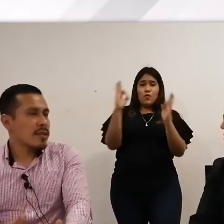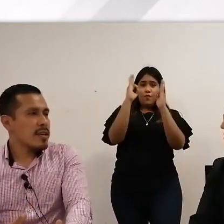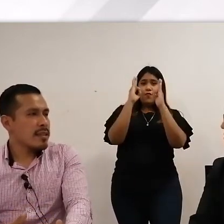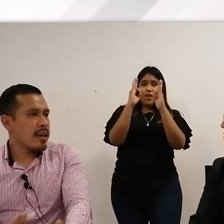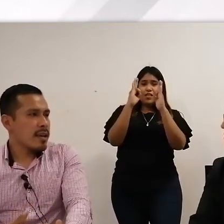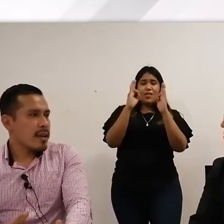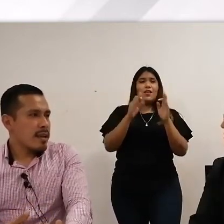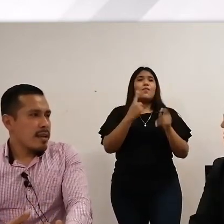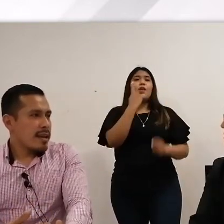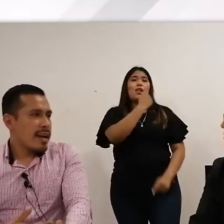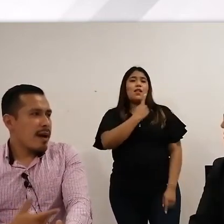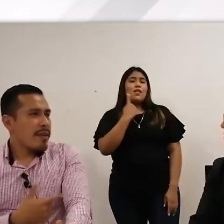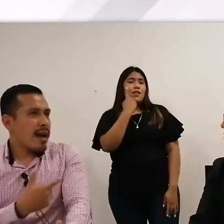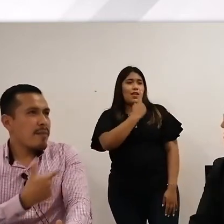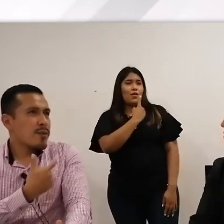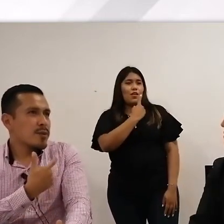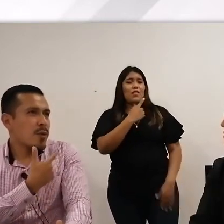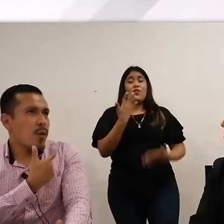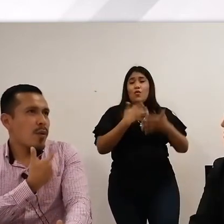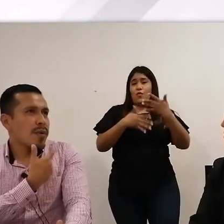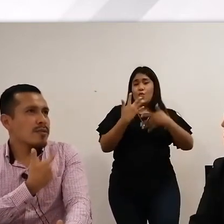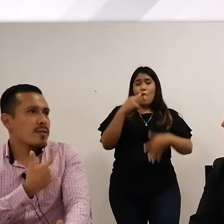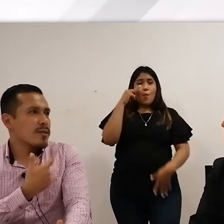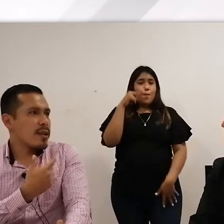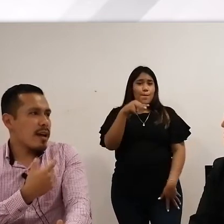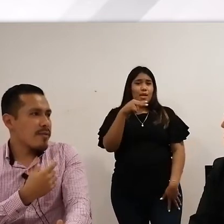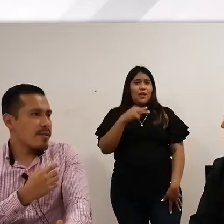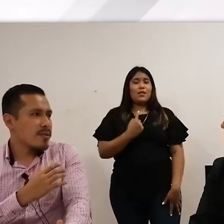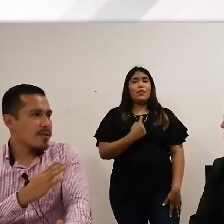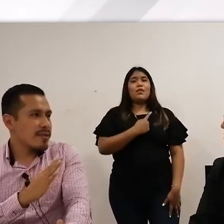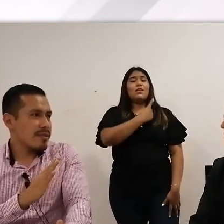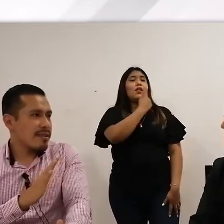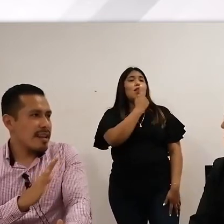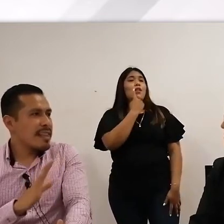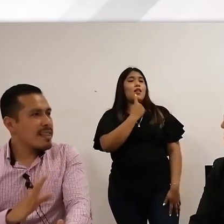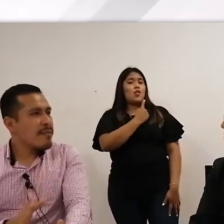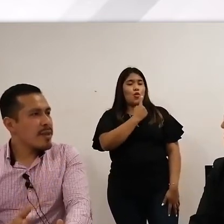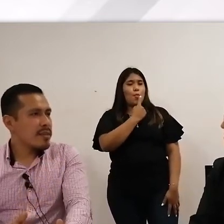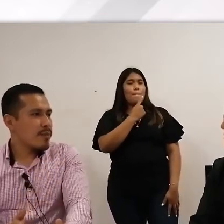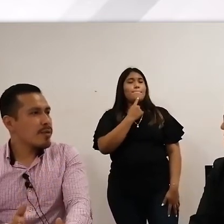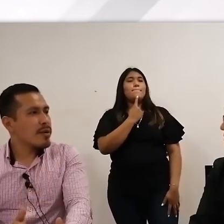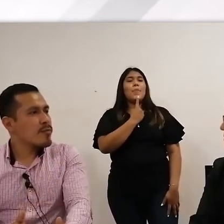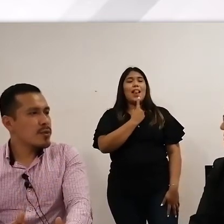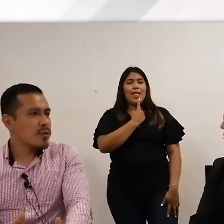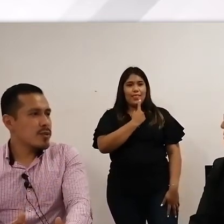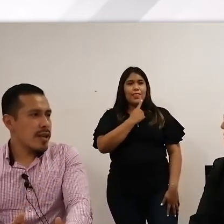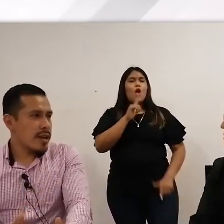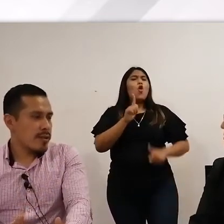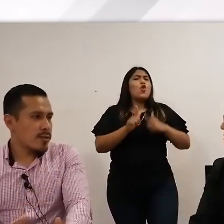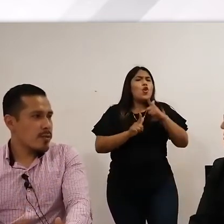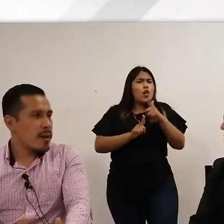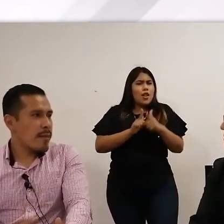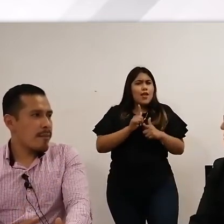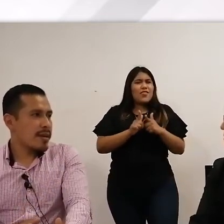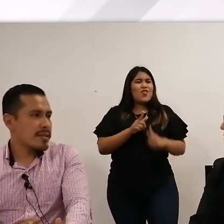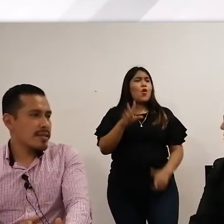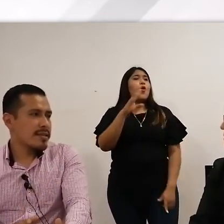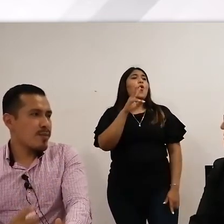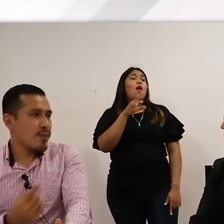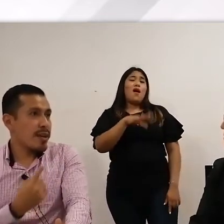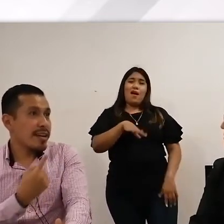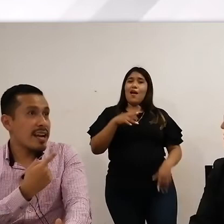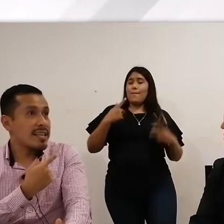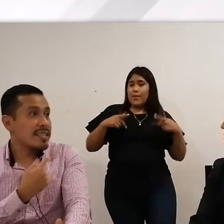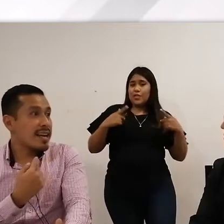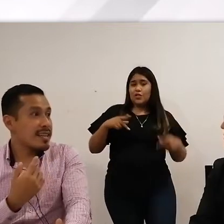nos entiendan, hablamos o movemos los labios lentamente porque muchos de ellos son capaces